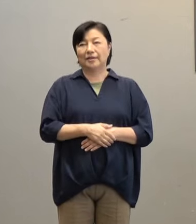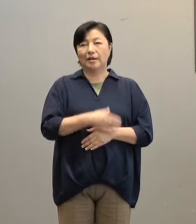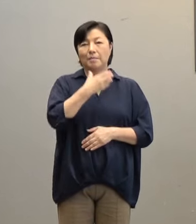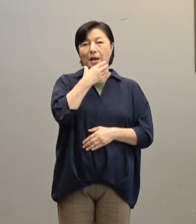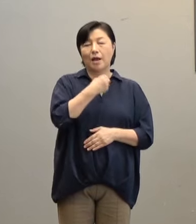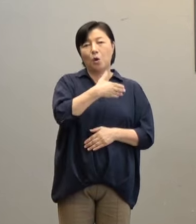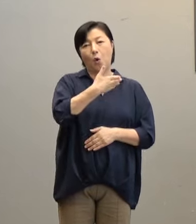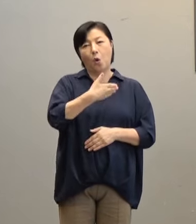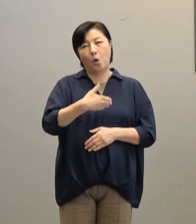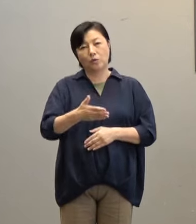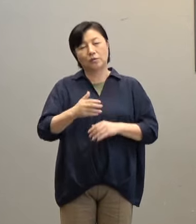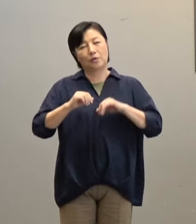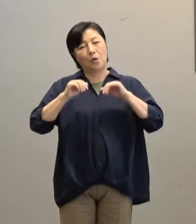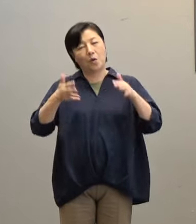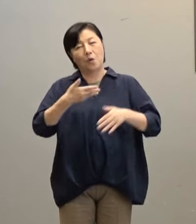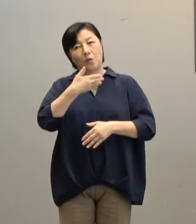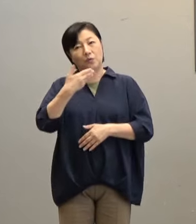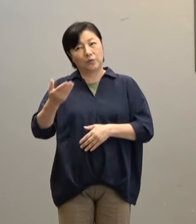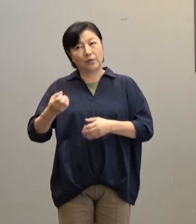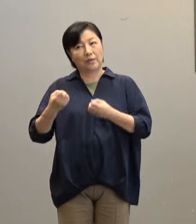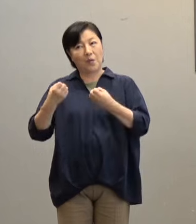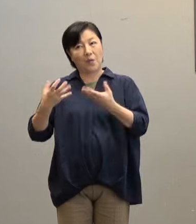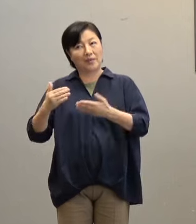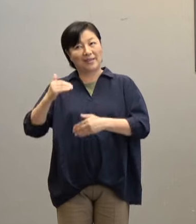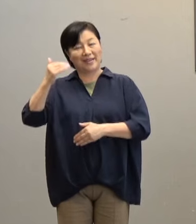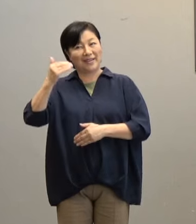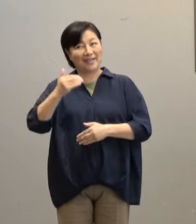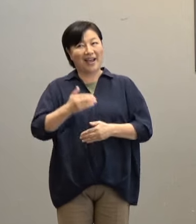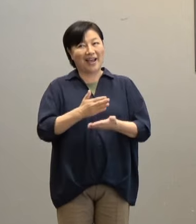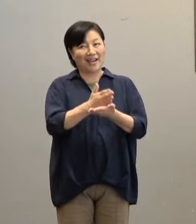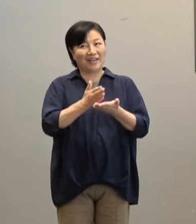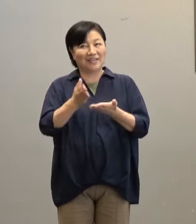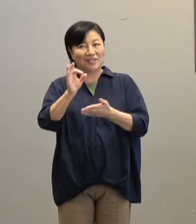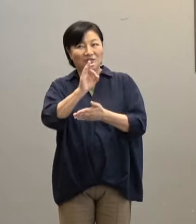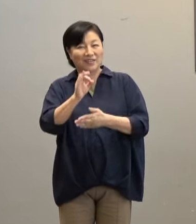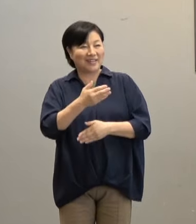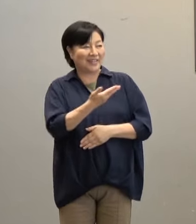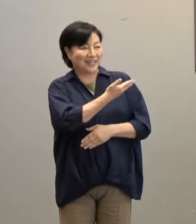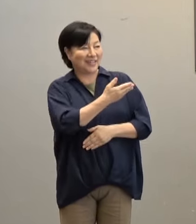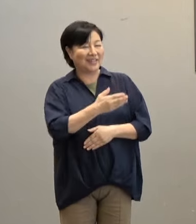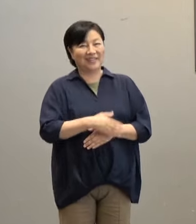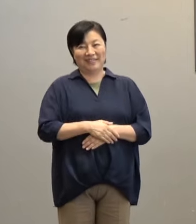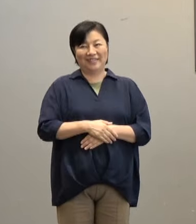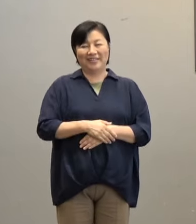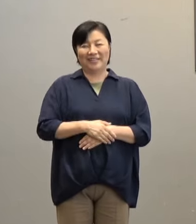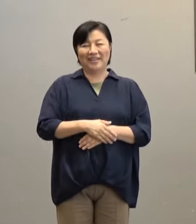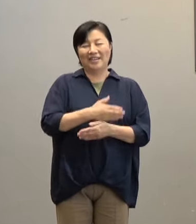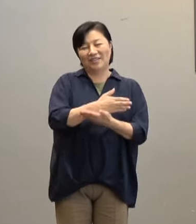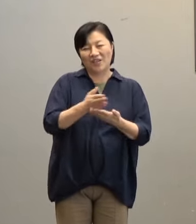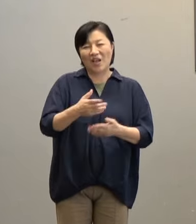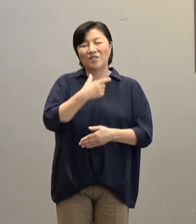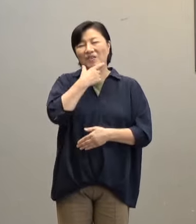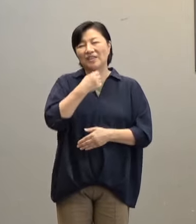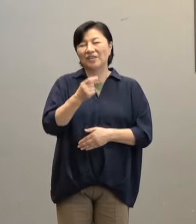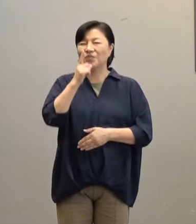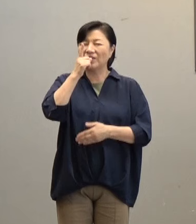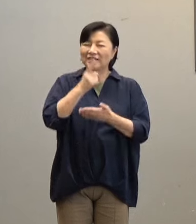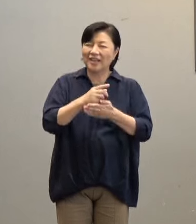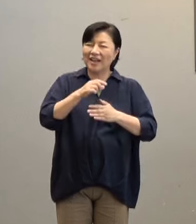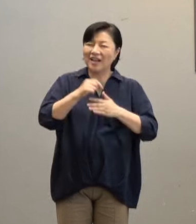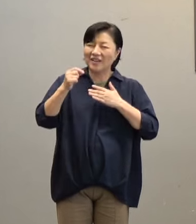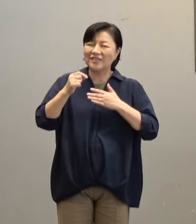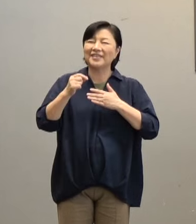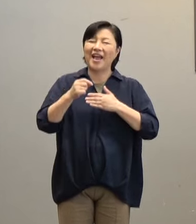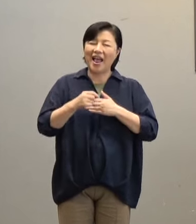水、香水、にいたか、いろいろありますけれども、一番好きなのは何でしょうかね。 これどれも好きなんですが、まあ、あえて一つと言われるのは私は